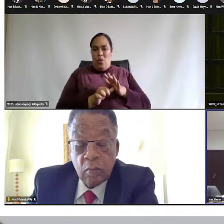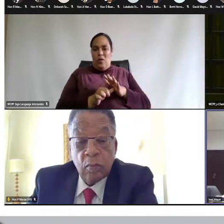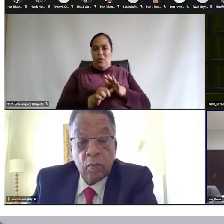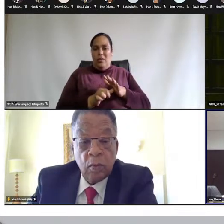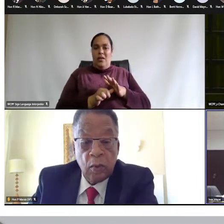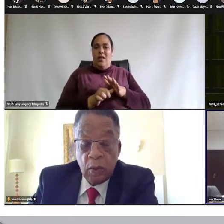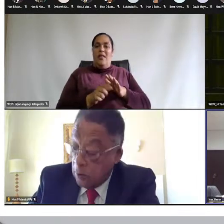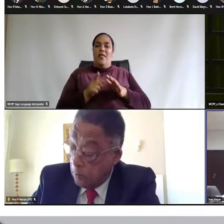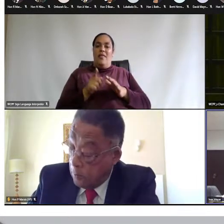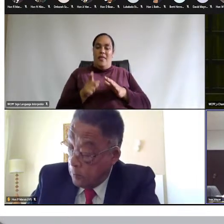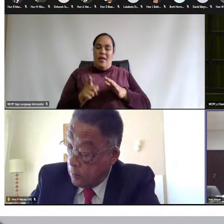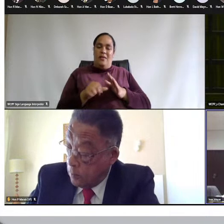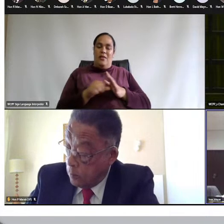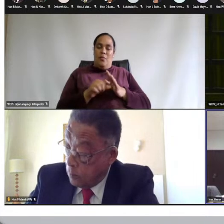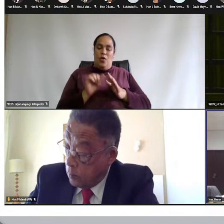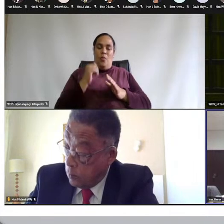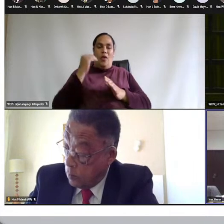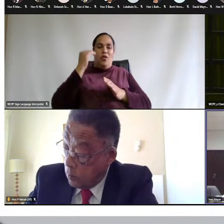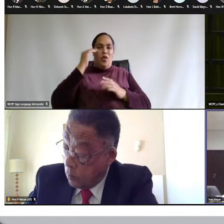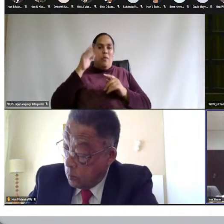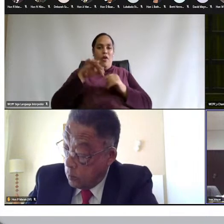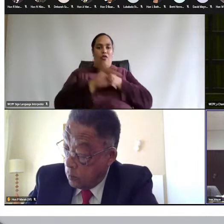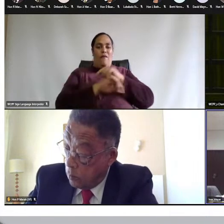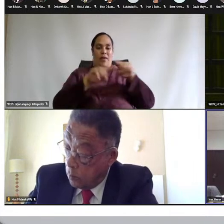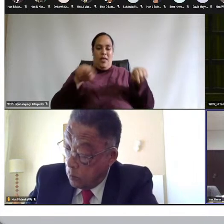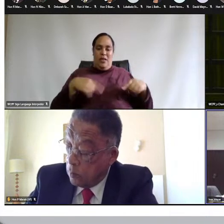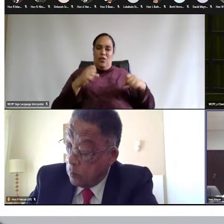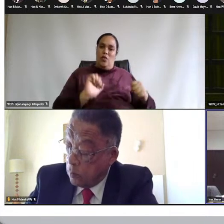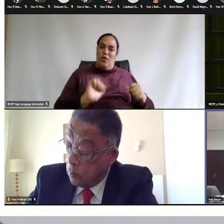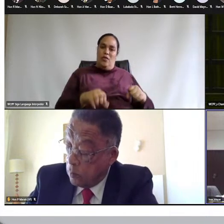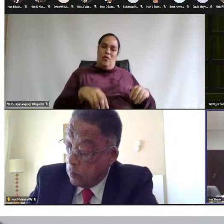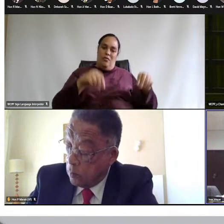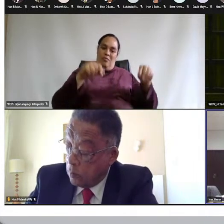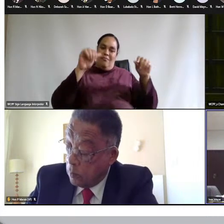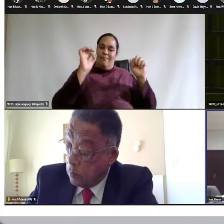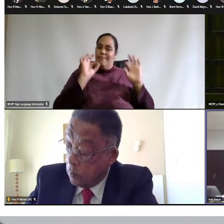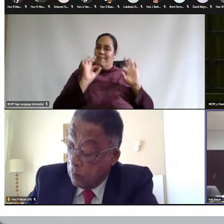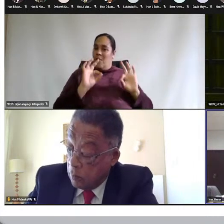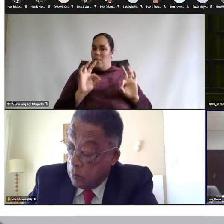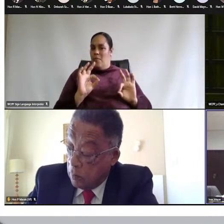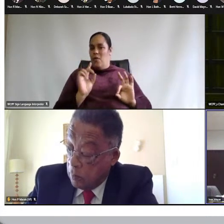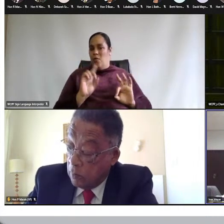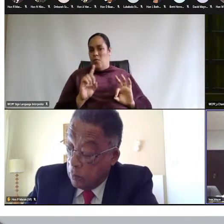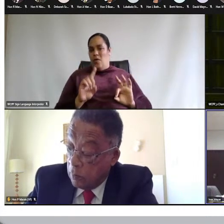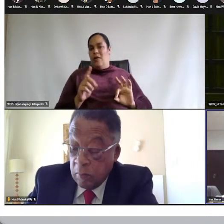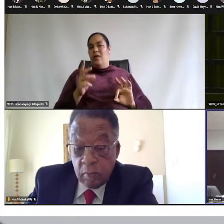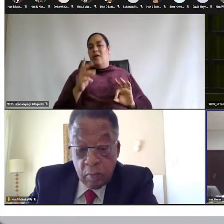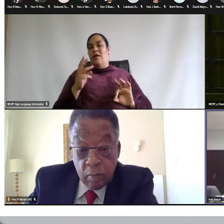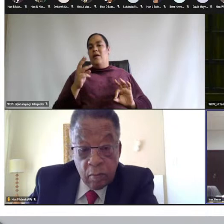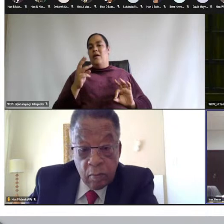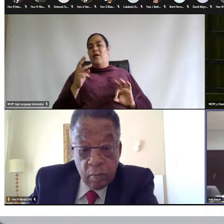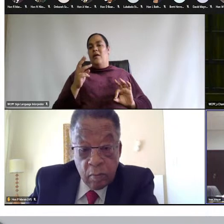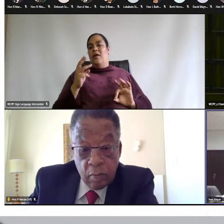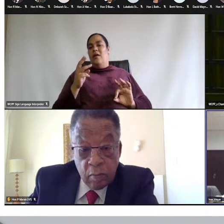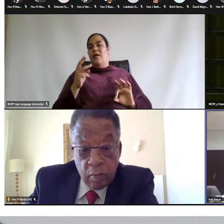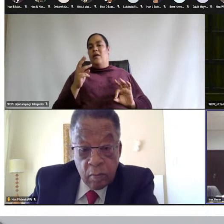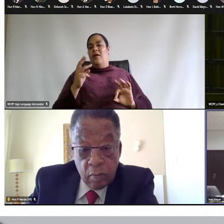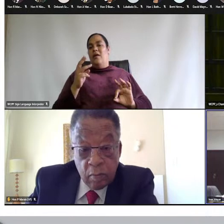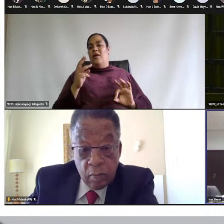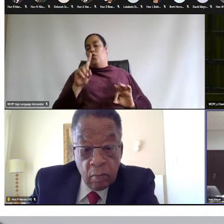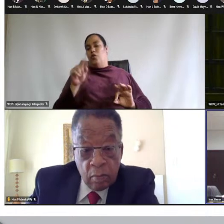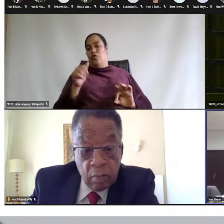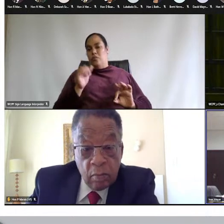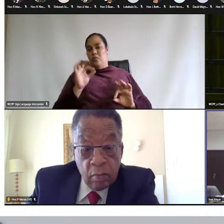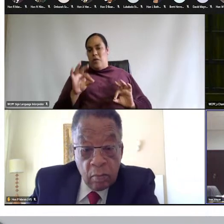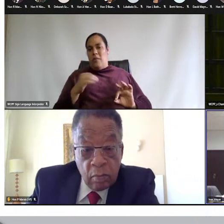draagkrag van die veld, gebaseer op die veldassessering. Meneer Marais, ek dink die vraag geldige vraag, want ons moet